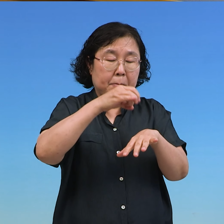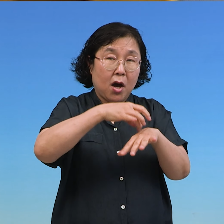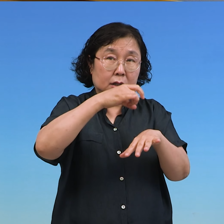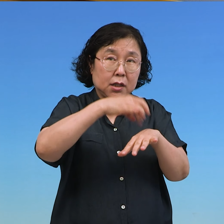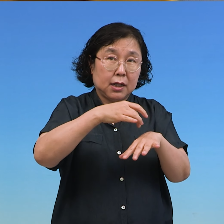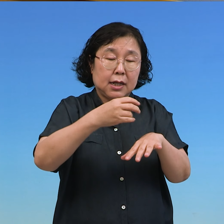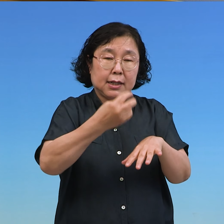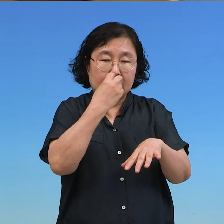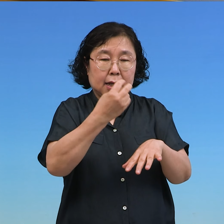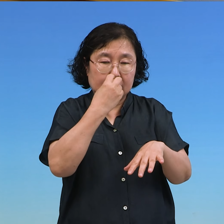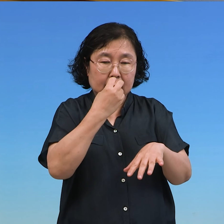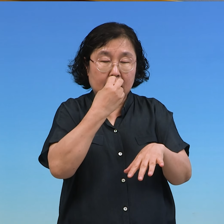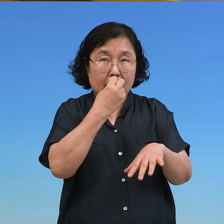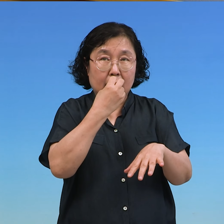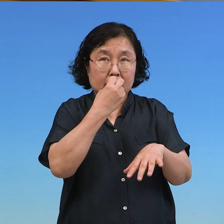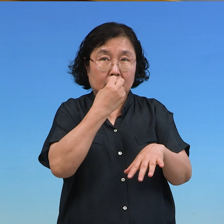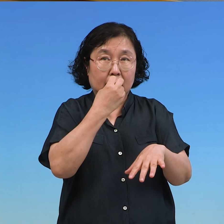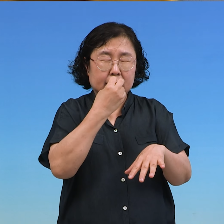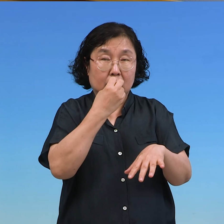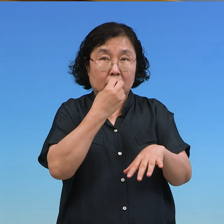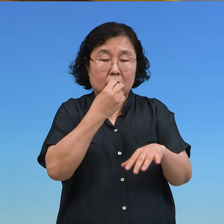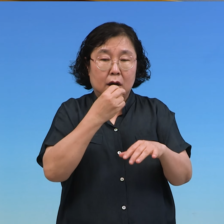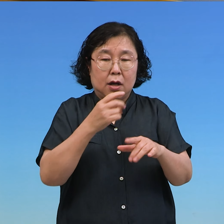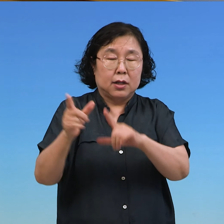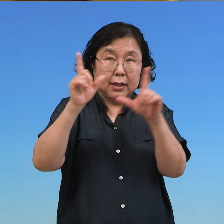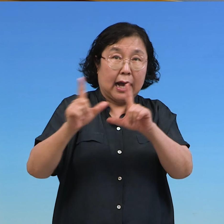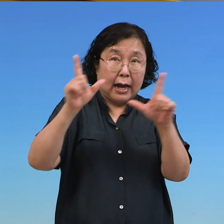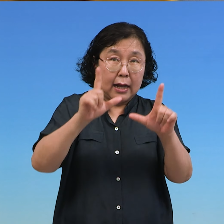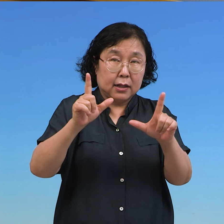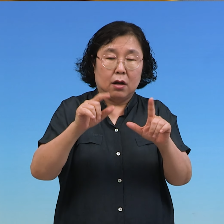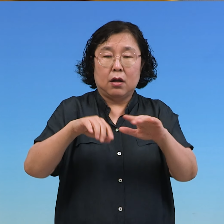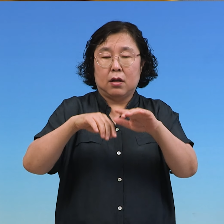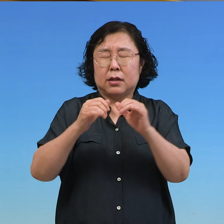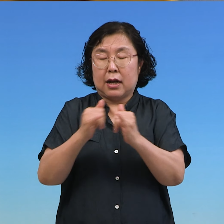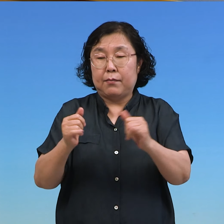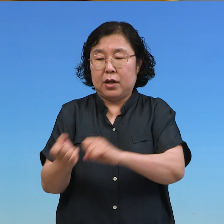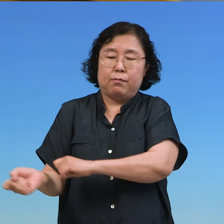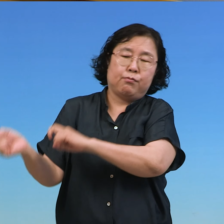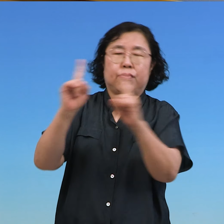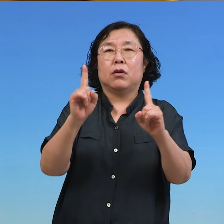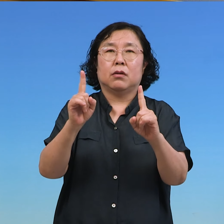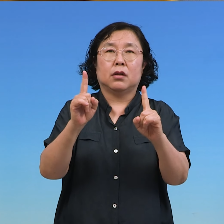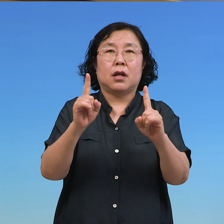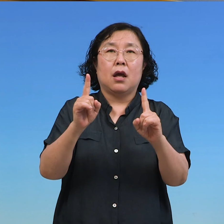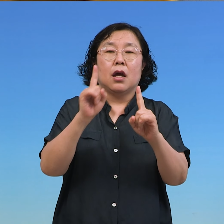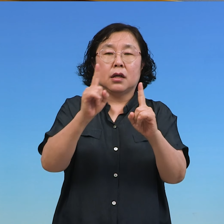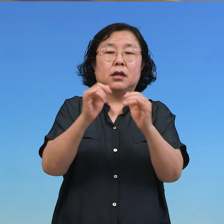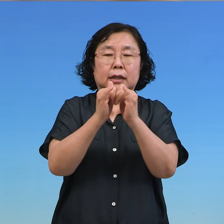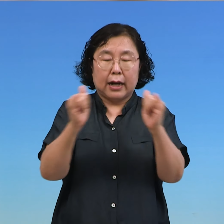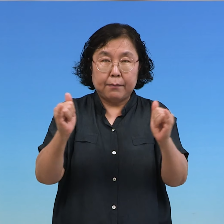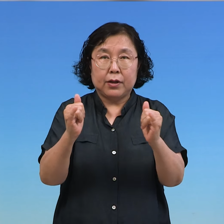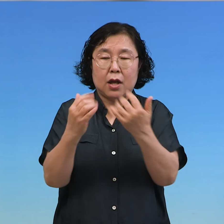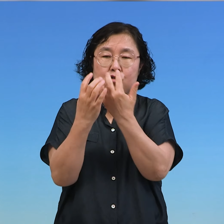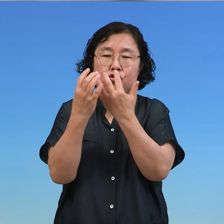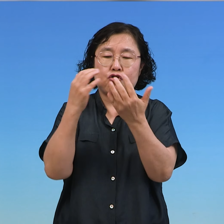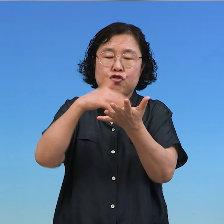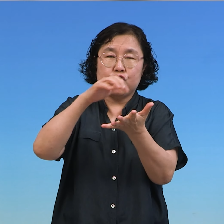여러분 지금 하나님과 에스겔이 서로 주거니 받거니 주거니 받거니 하는 흐름이 읽혀지십니까? 지금